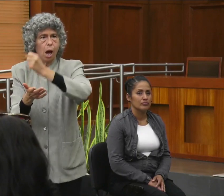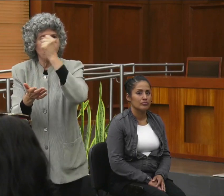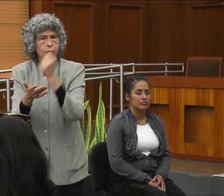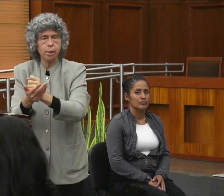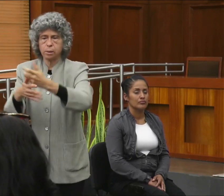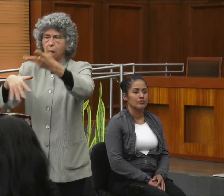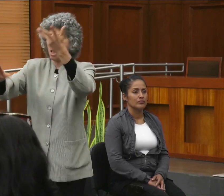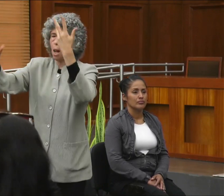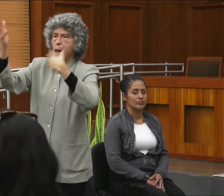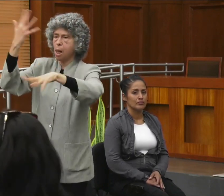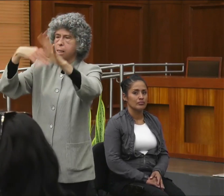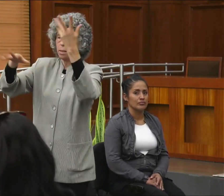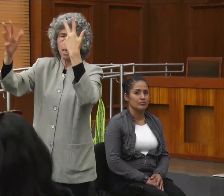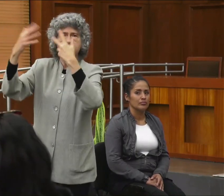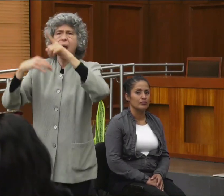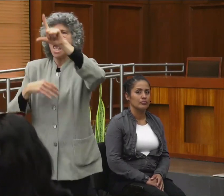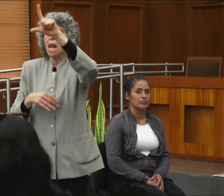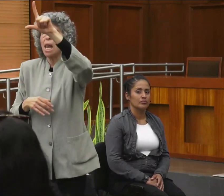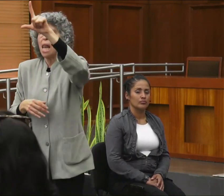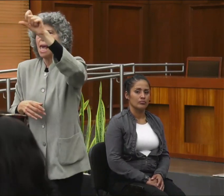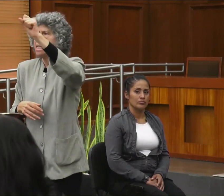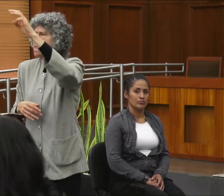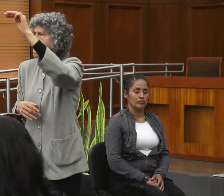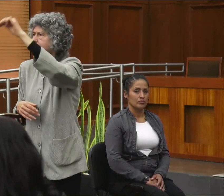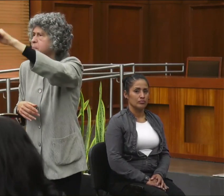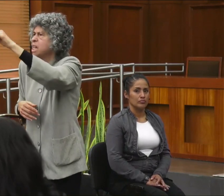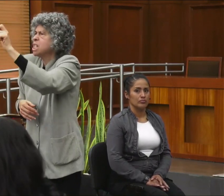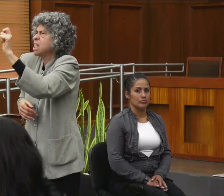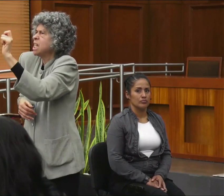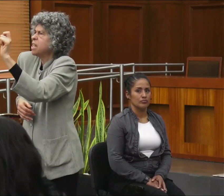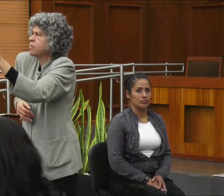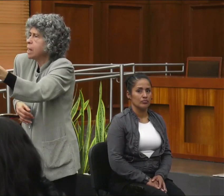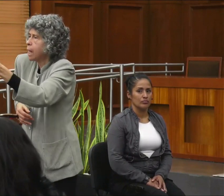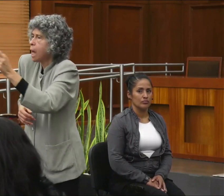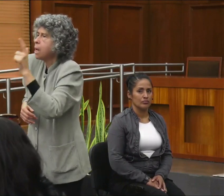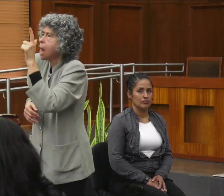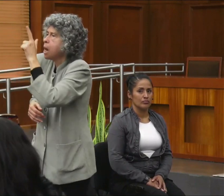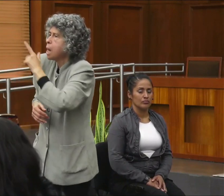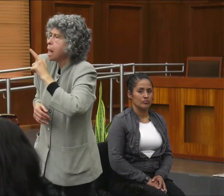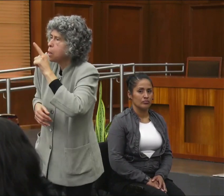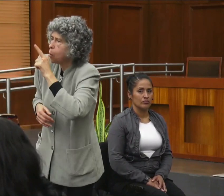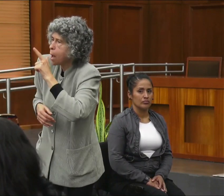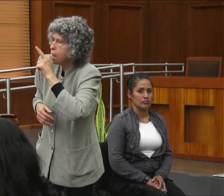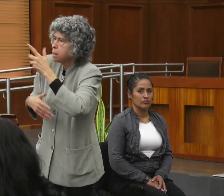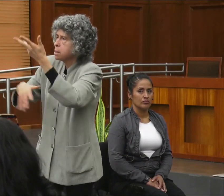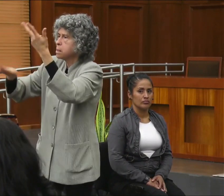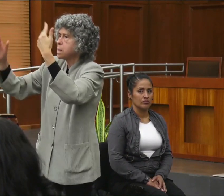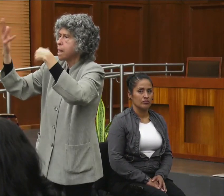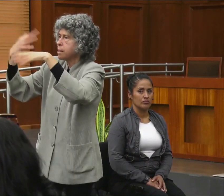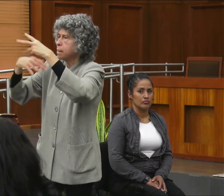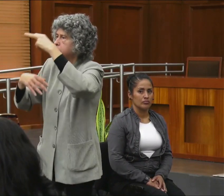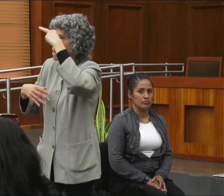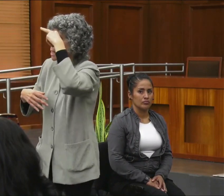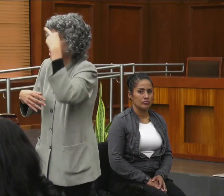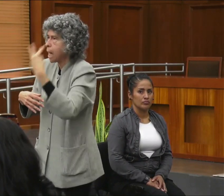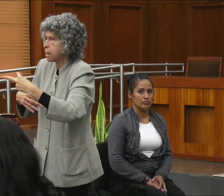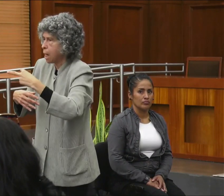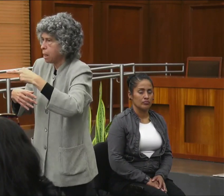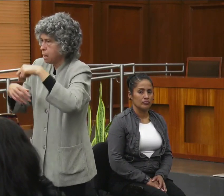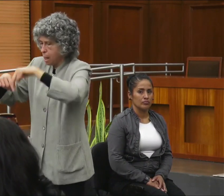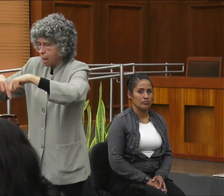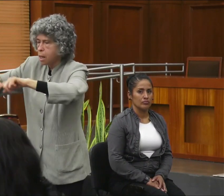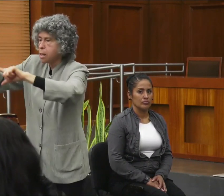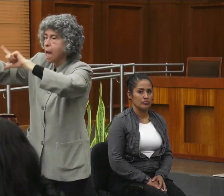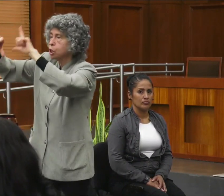Hablen con sus papás, a fuerza tienen que aprender el lenguaje de señas. El LSM, ¿qué significa? Lengua de señas